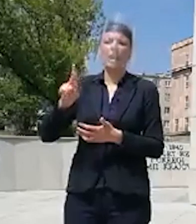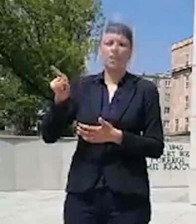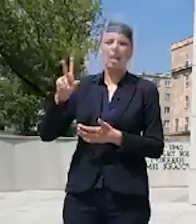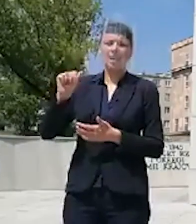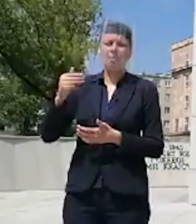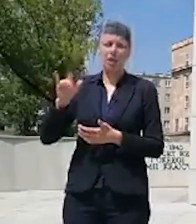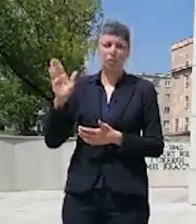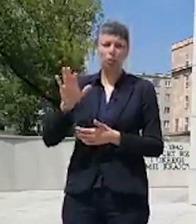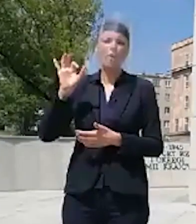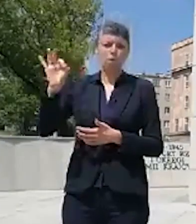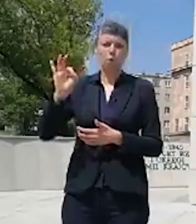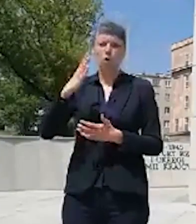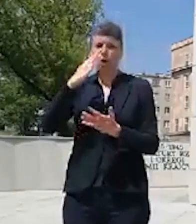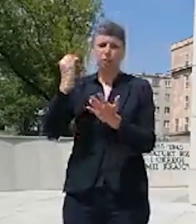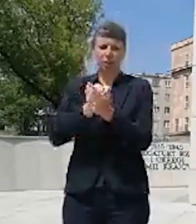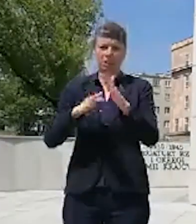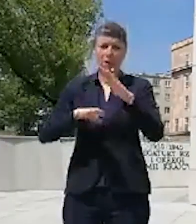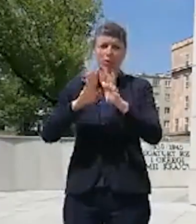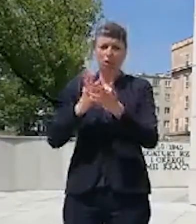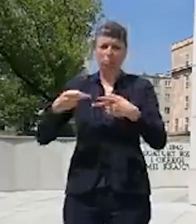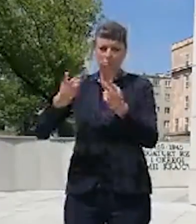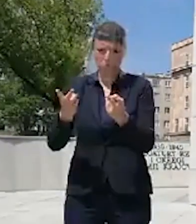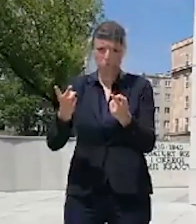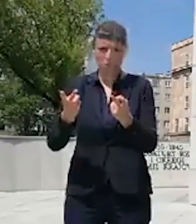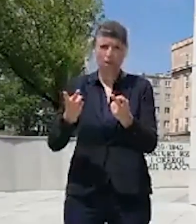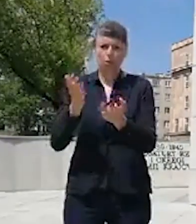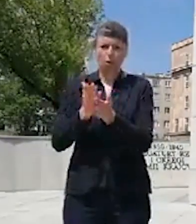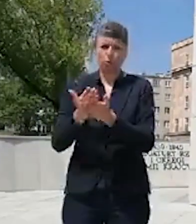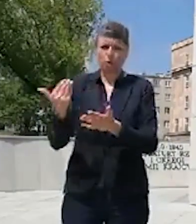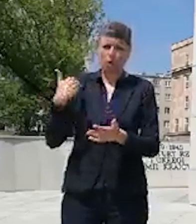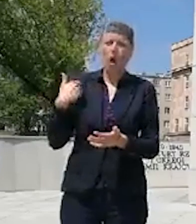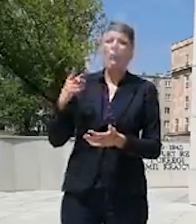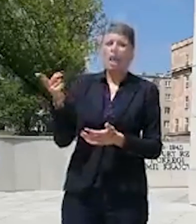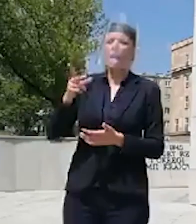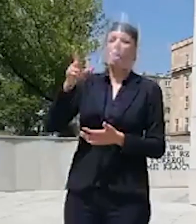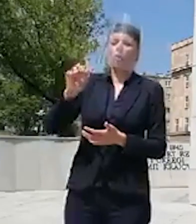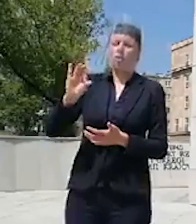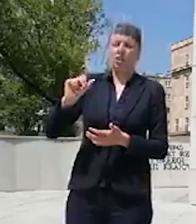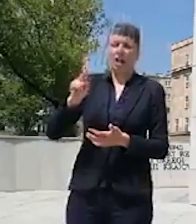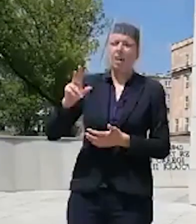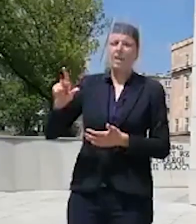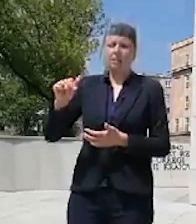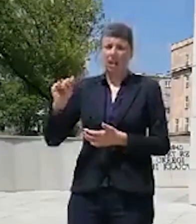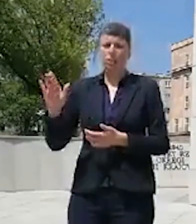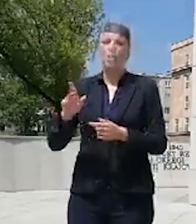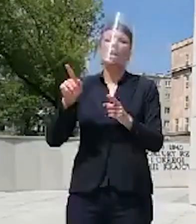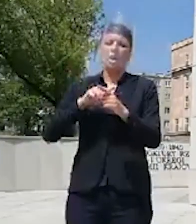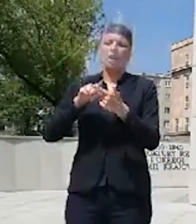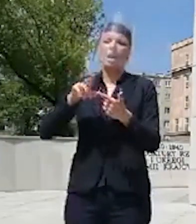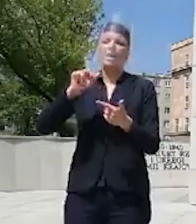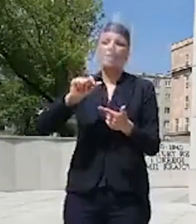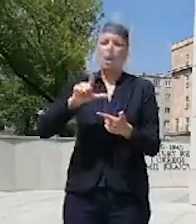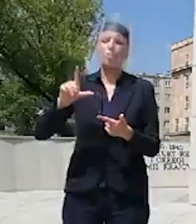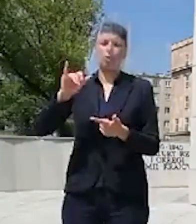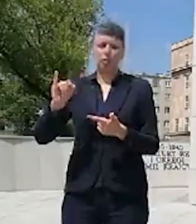majątkowe. Przypomnę, że zarówno Władysław Kosiniak-Kamysz, jak i Rafał Trzaskowski z racji pełnionych funkcji są zobowiązani prawem do składania oświadczeń majątkowych.